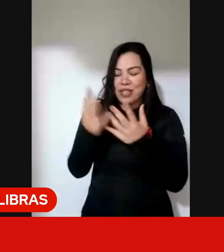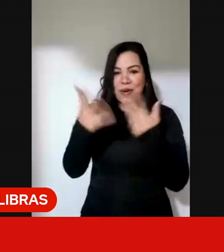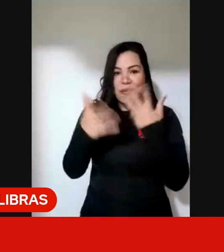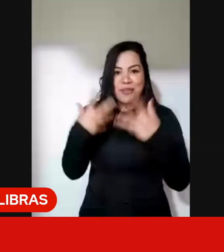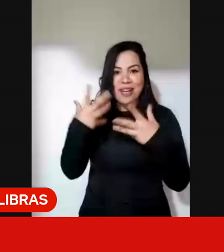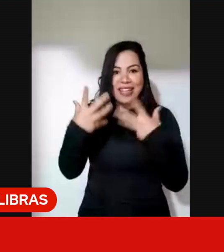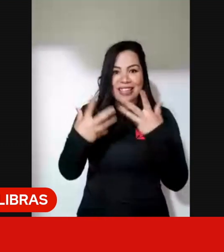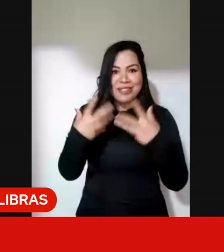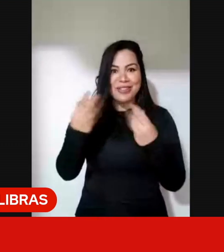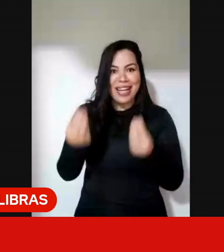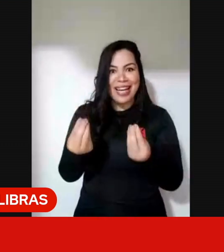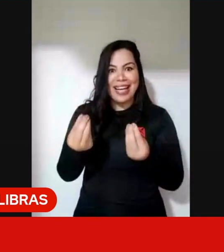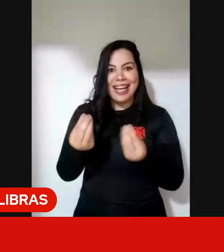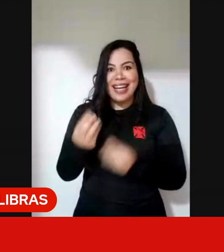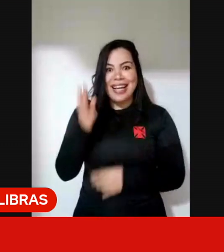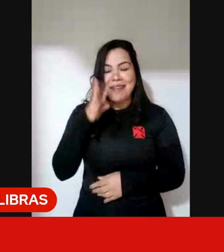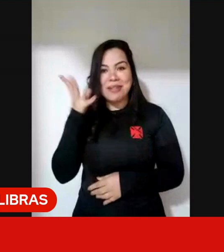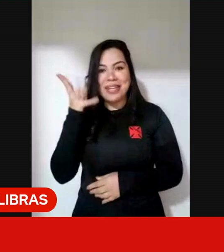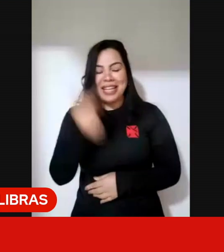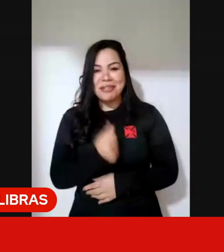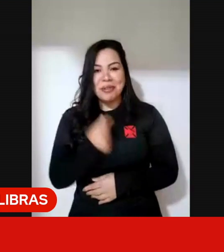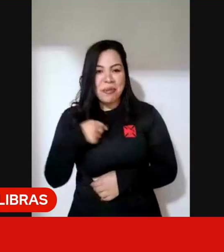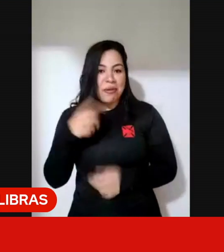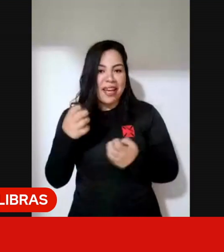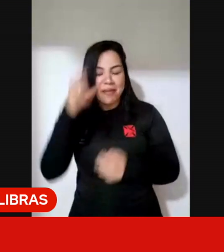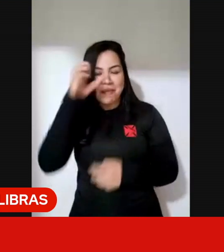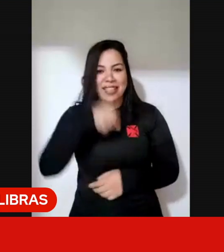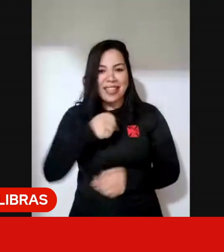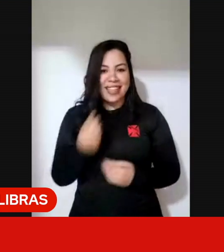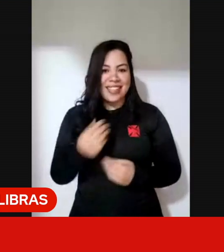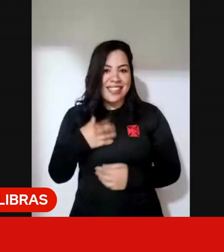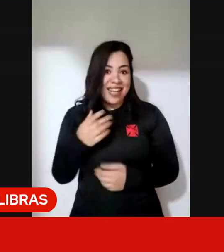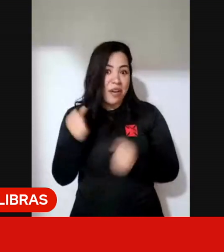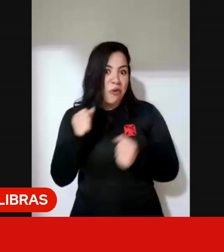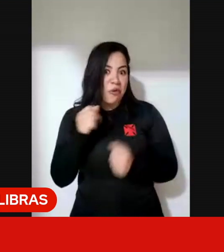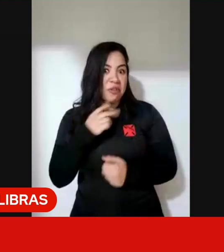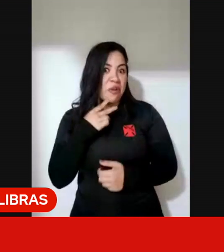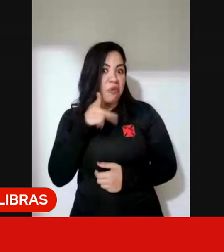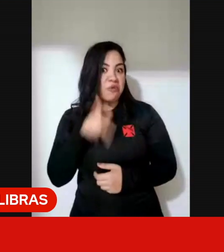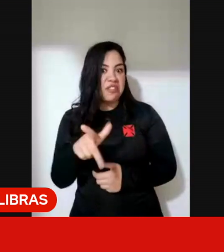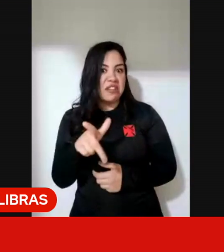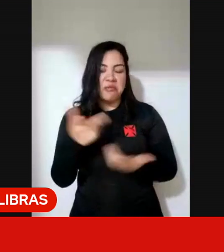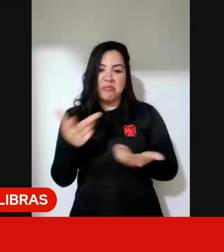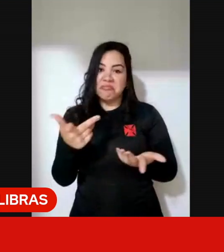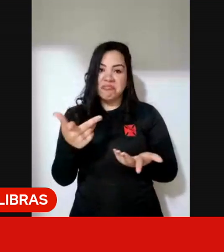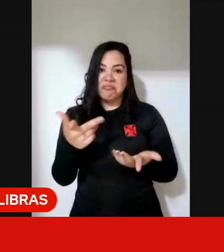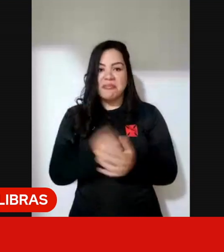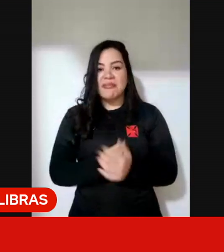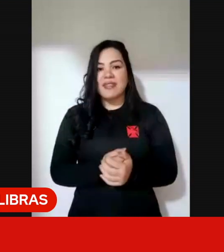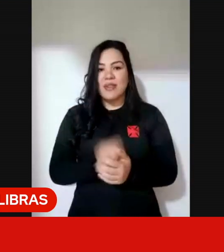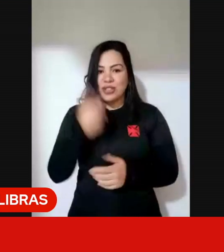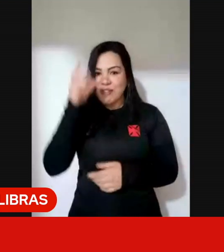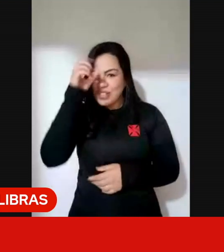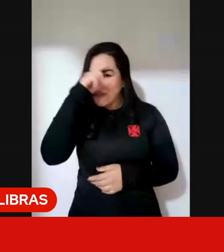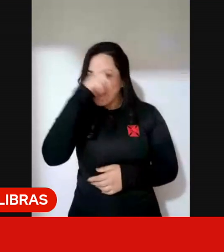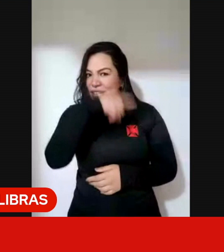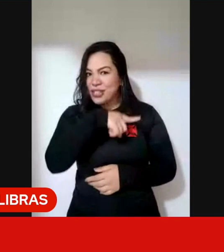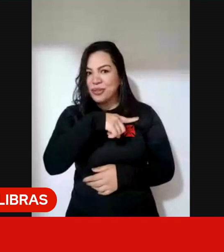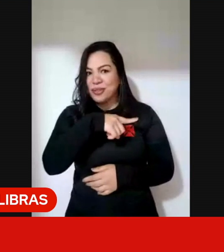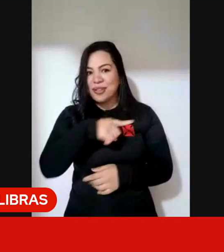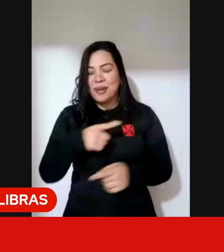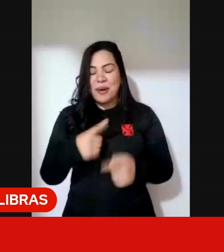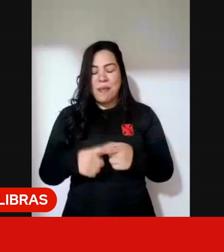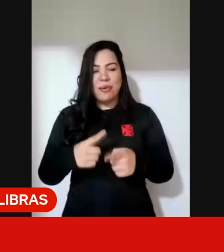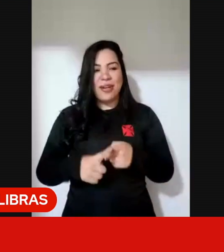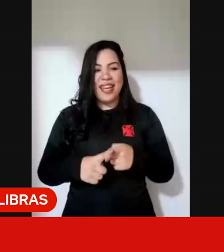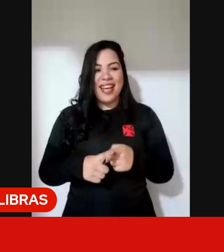legal as mãos falando, né? Bonito, eu quero aprender. Será que eu consigo? Eu achava